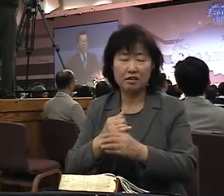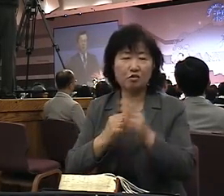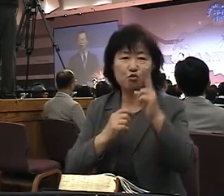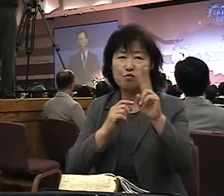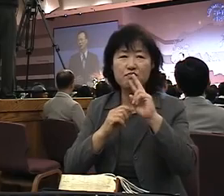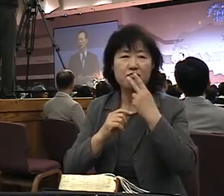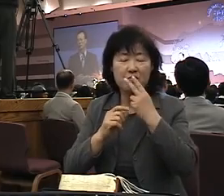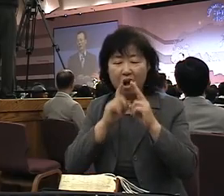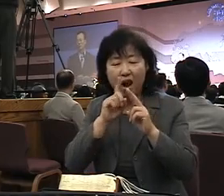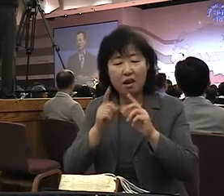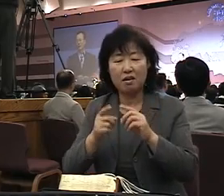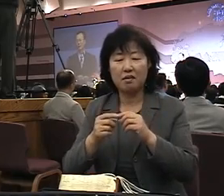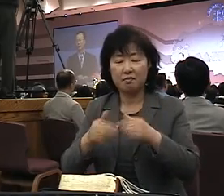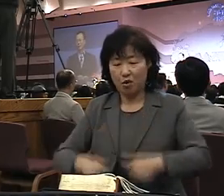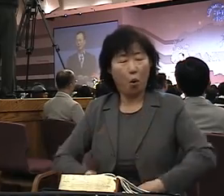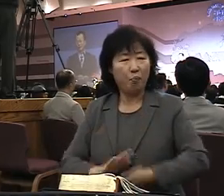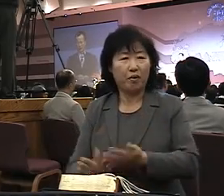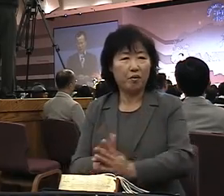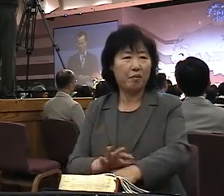없이 피부로 느끼는 바입니다.